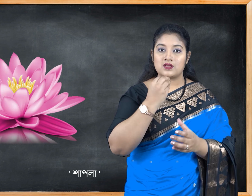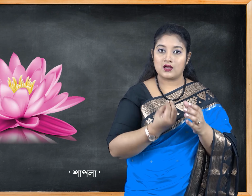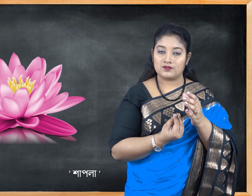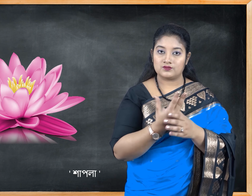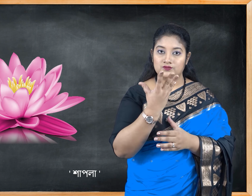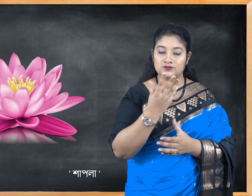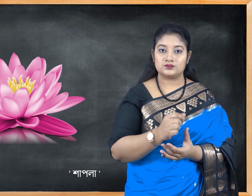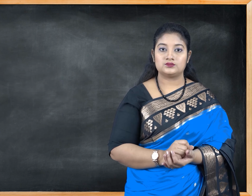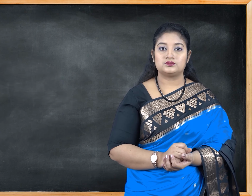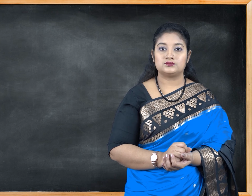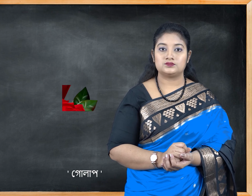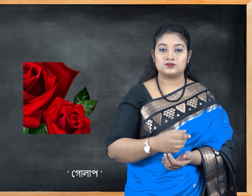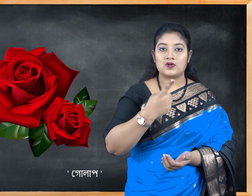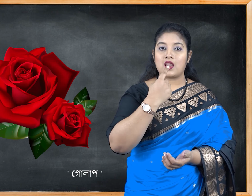শাপলা, গোলাপ,